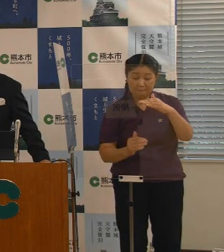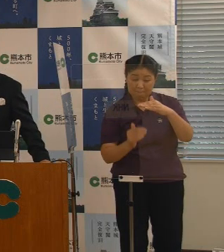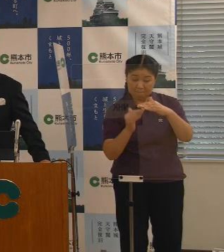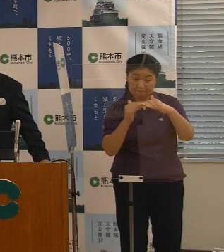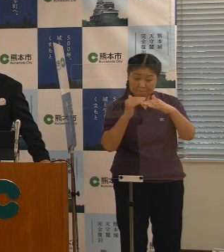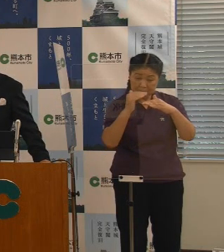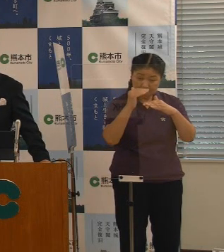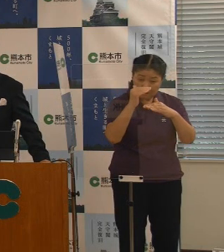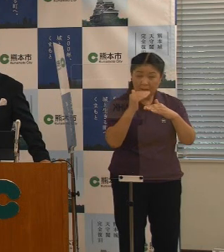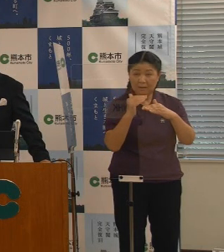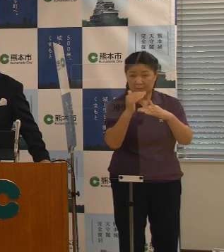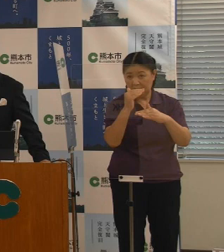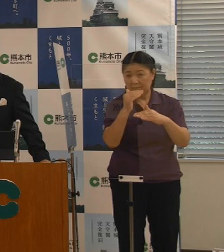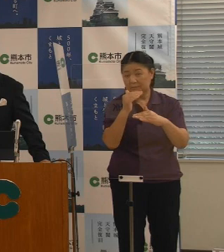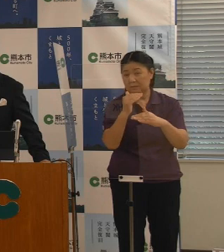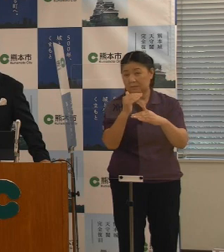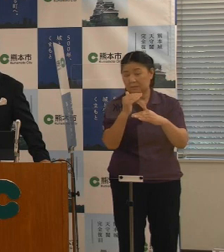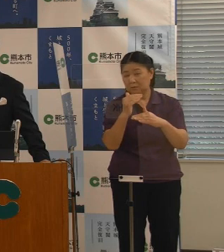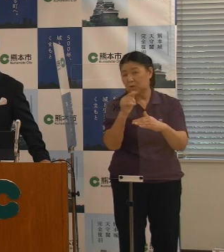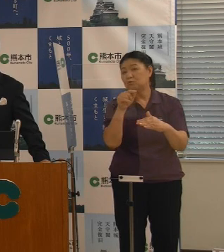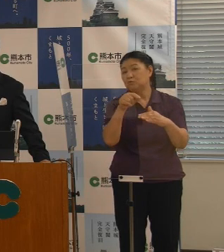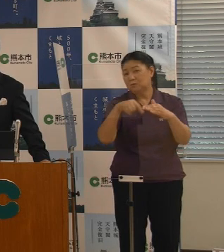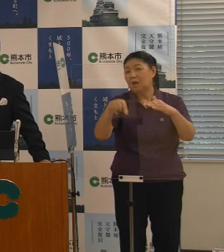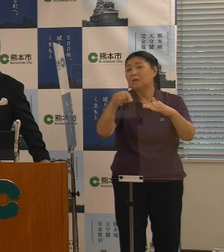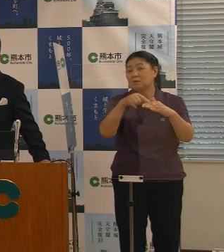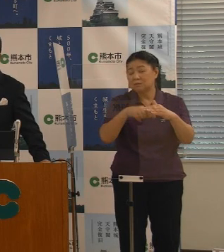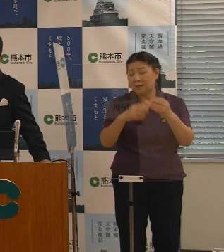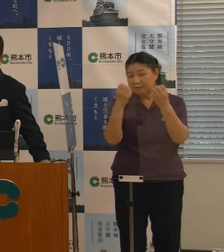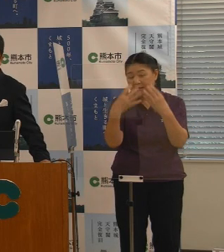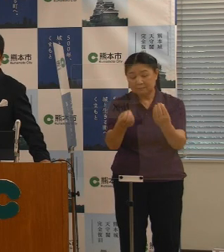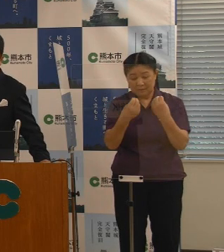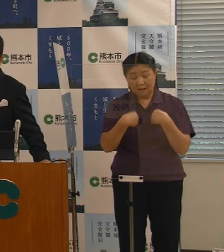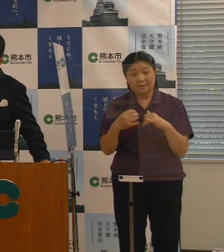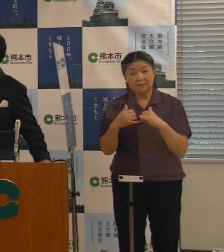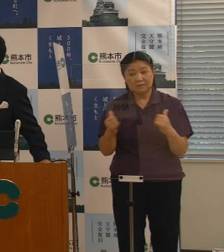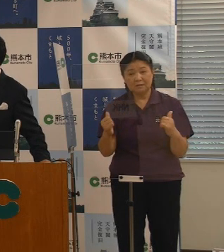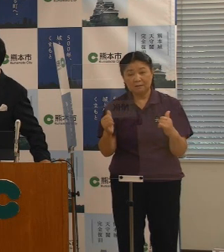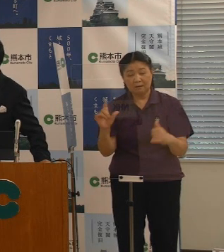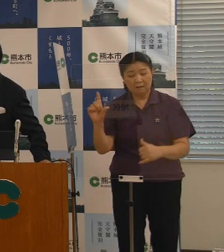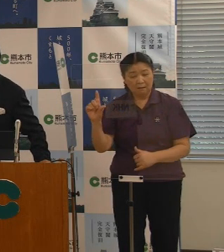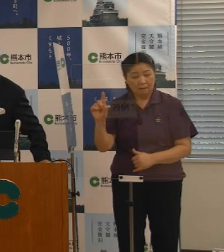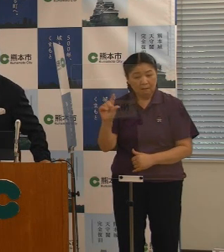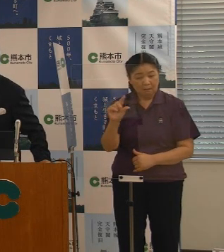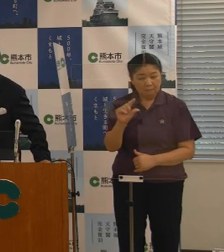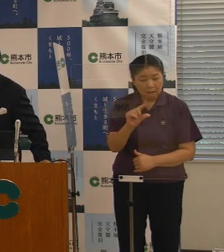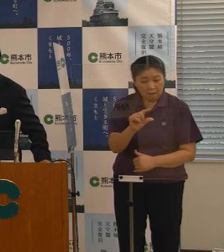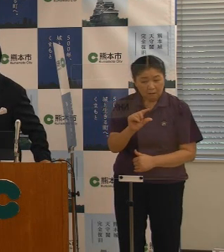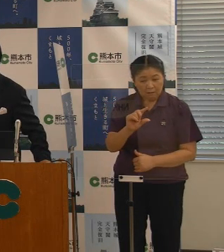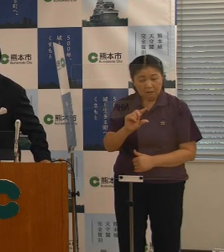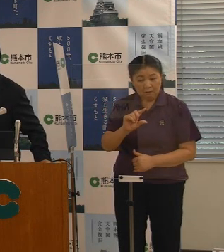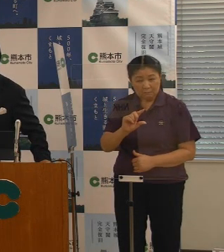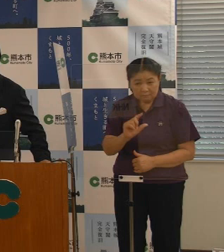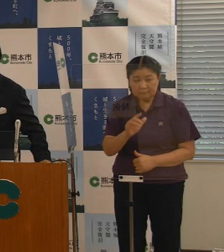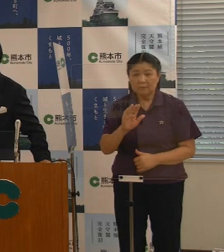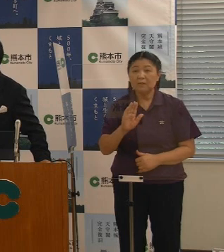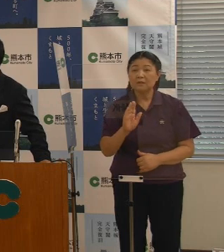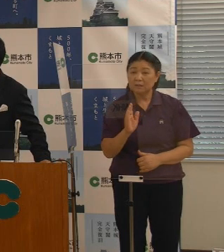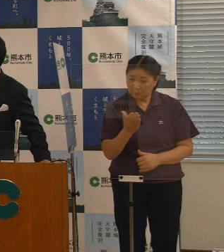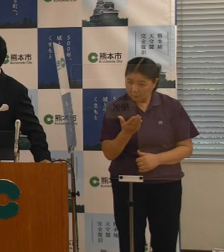るということで、新規感染者が減少に転じたとしてもですね、ここ